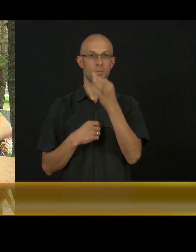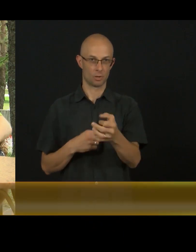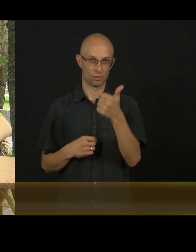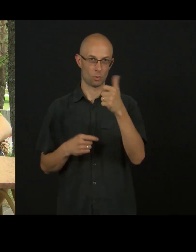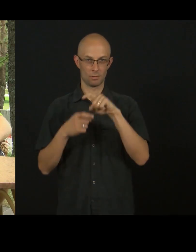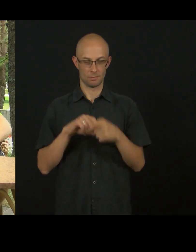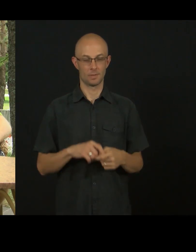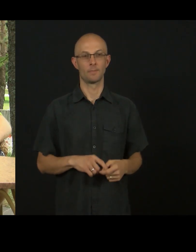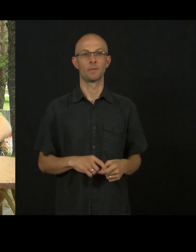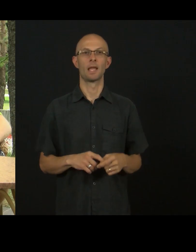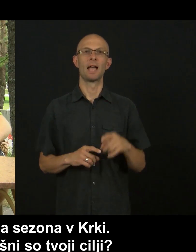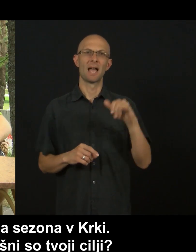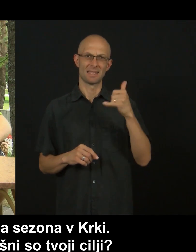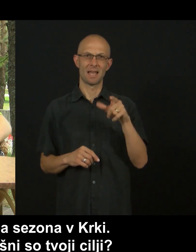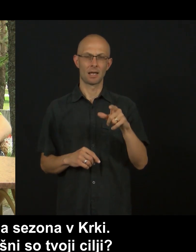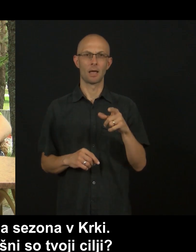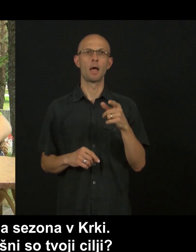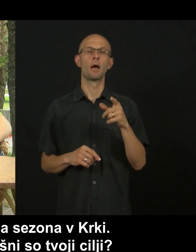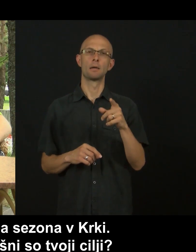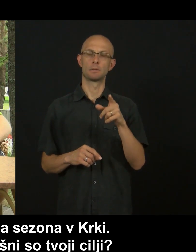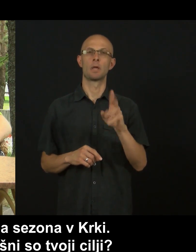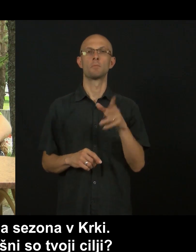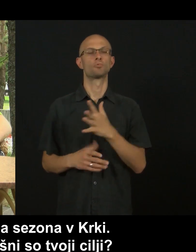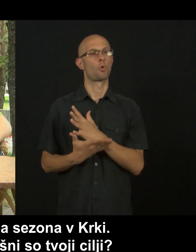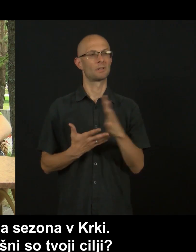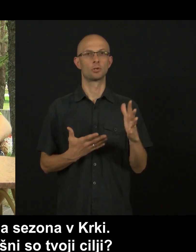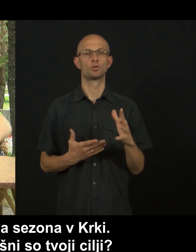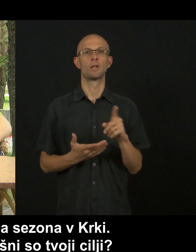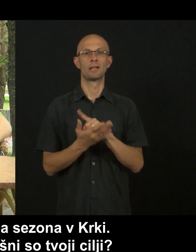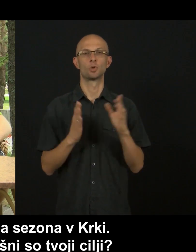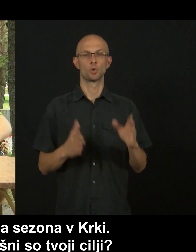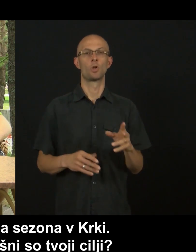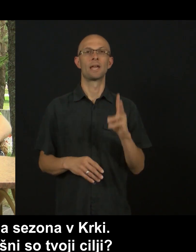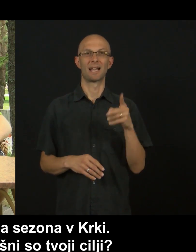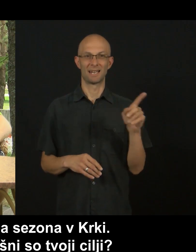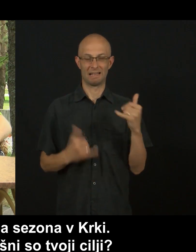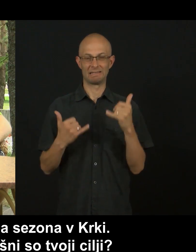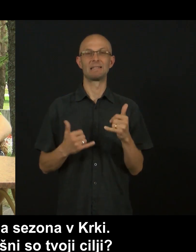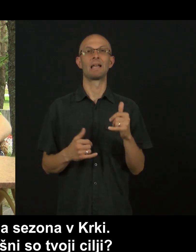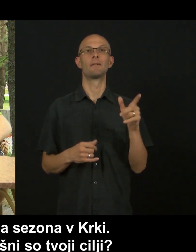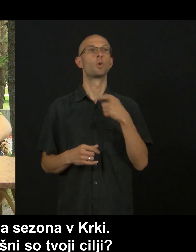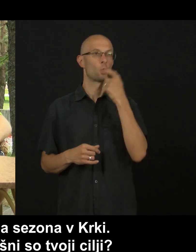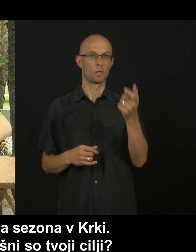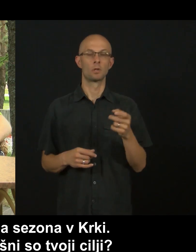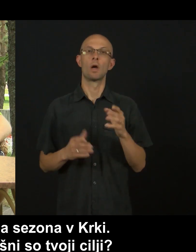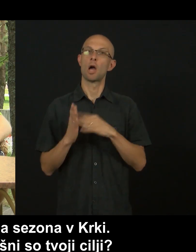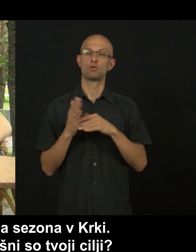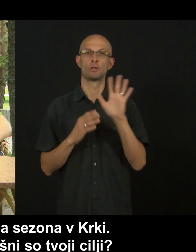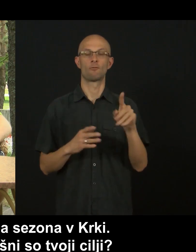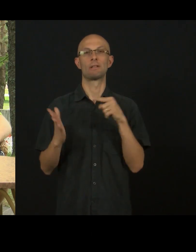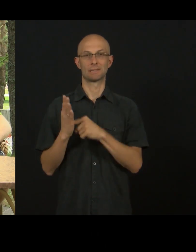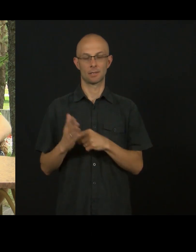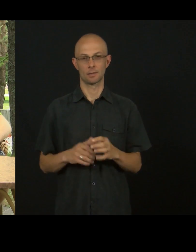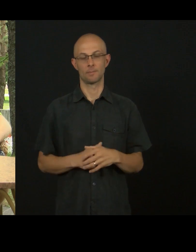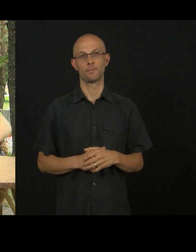vprašanje. Jaka, pred tabo je odlična sezona v Krki. Da greš v tujino in kakšni so tvoji